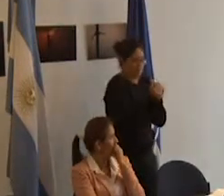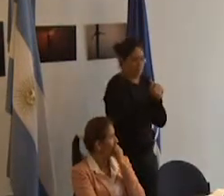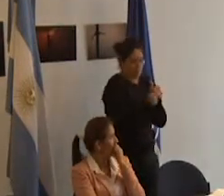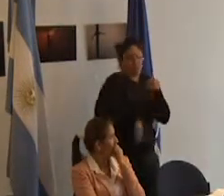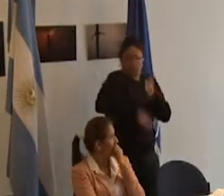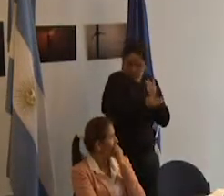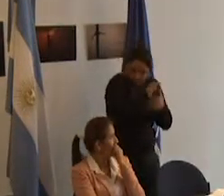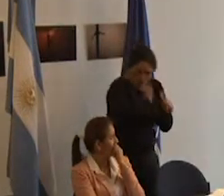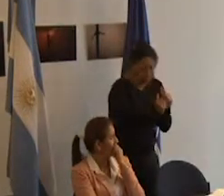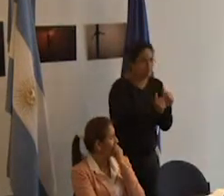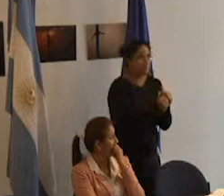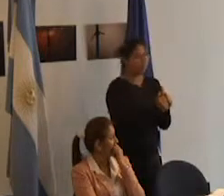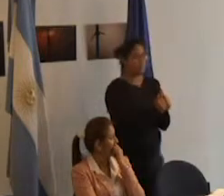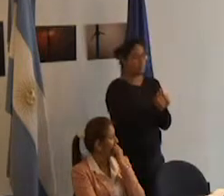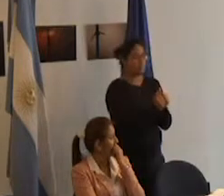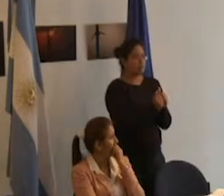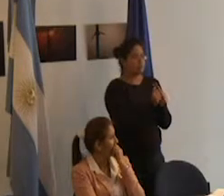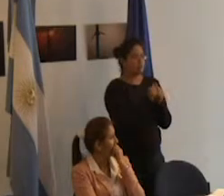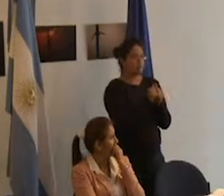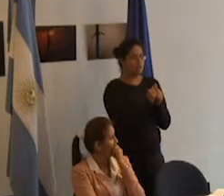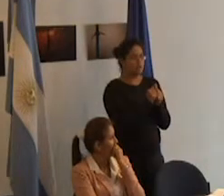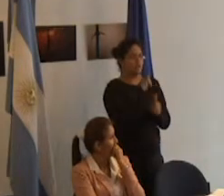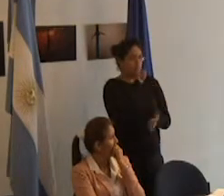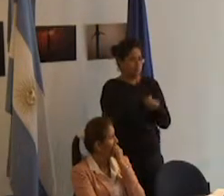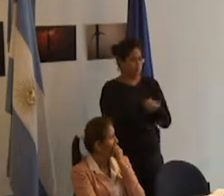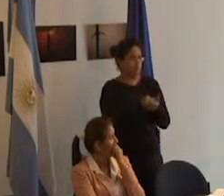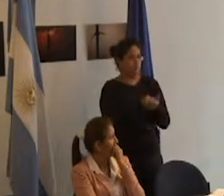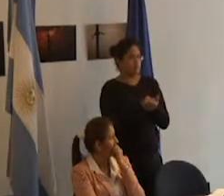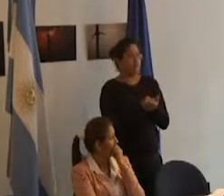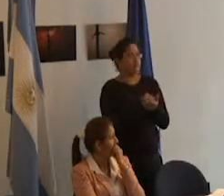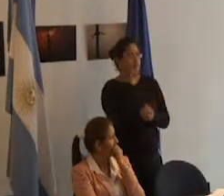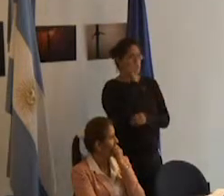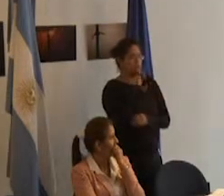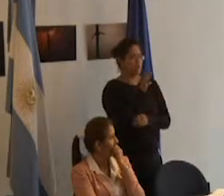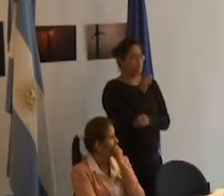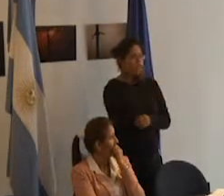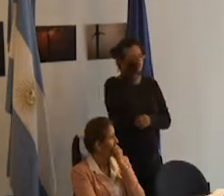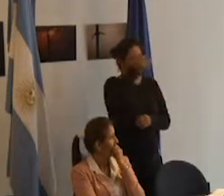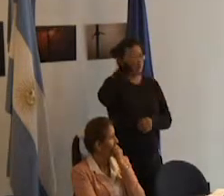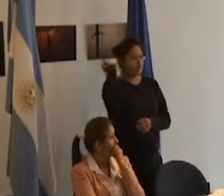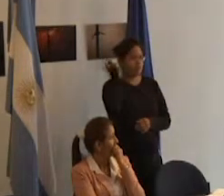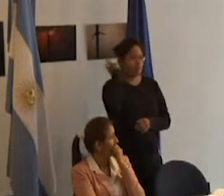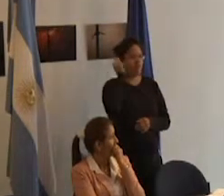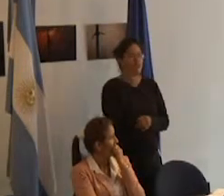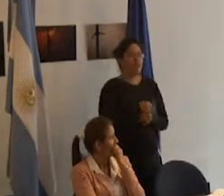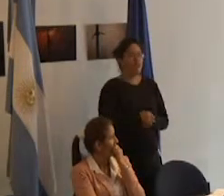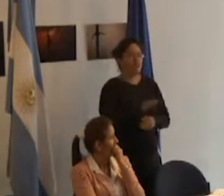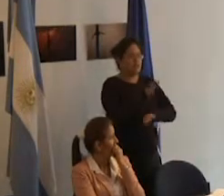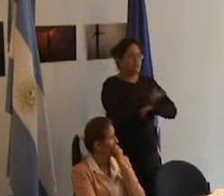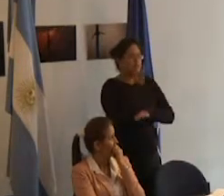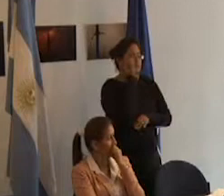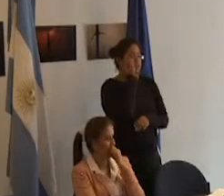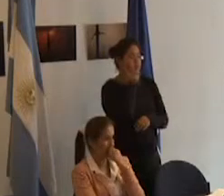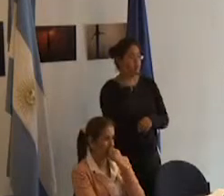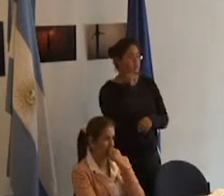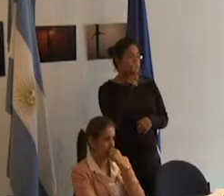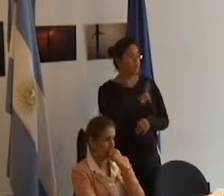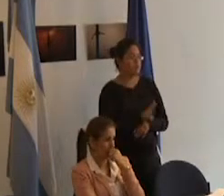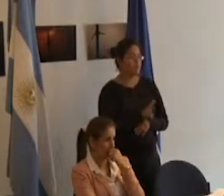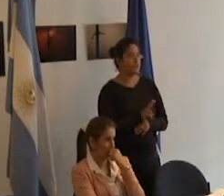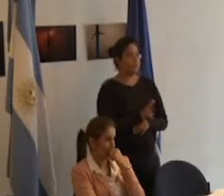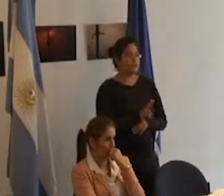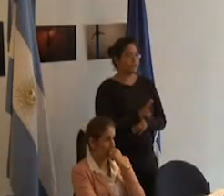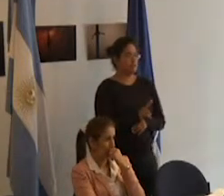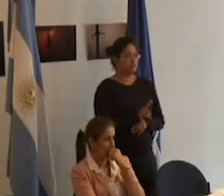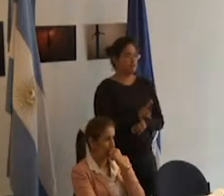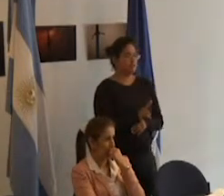sigo acompañando, pues, que expuso muy bien la profesora Nair en la tarde de ayer, vi una cosa